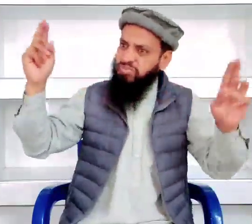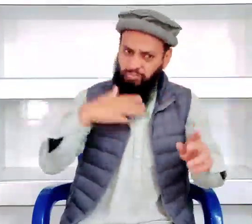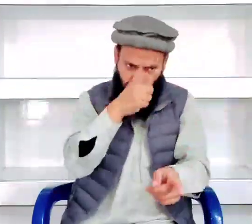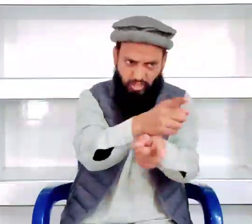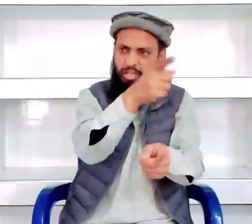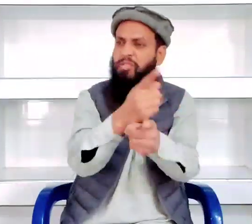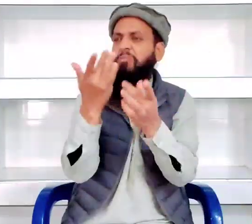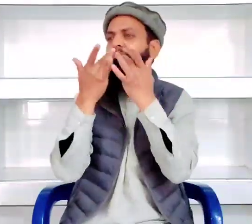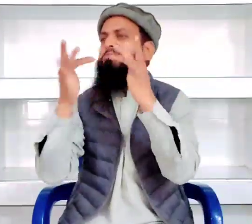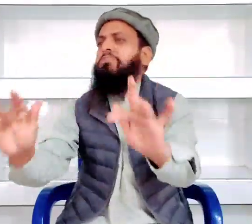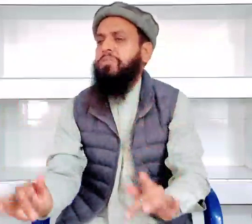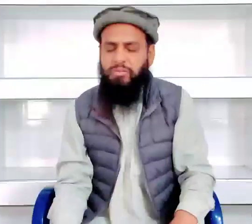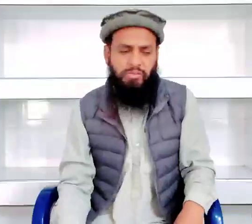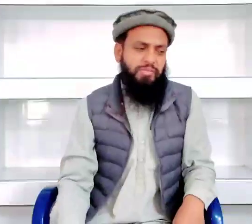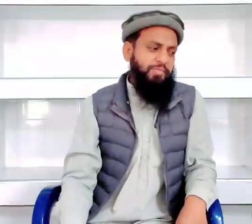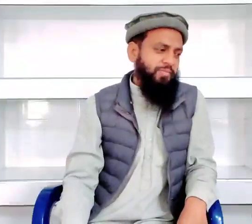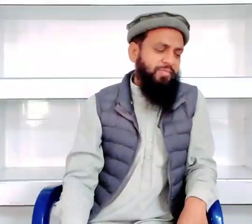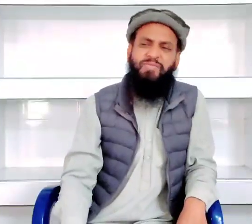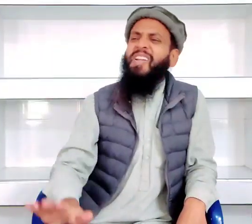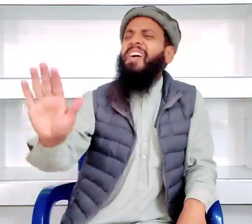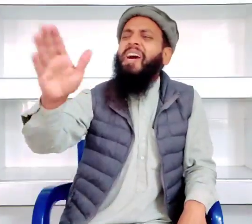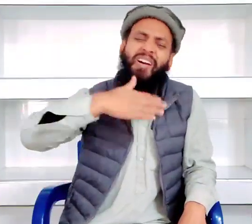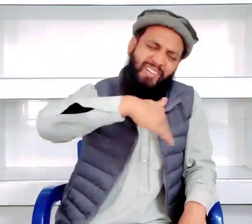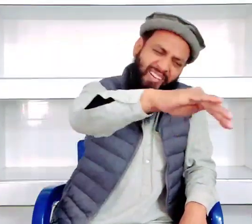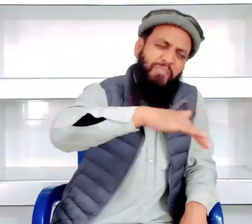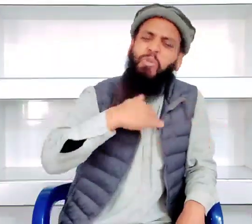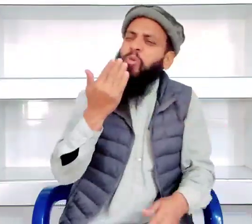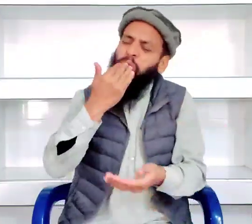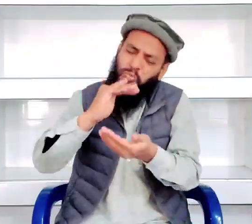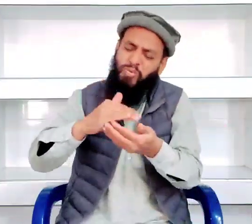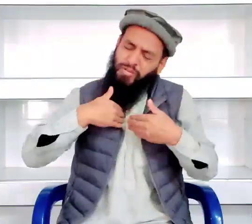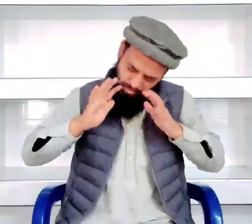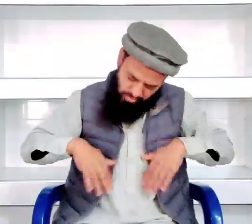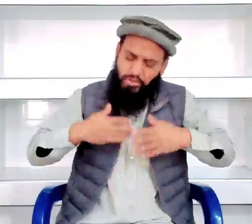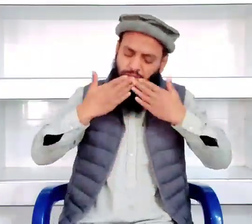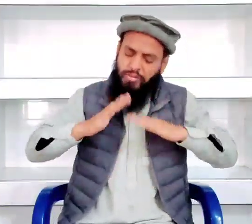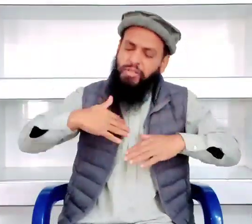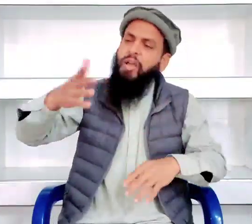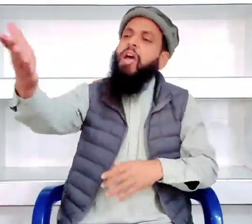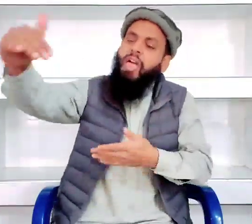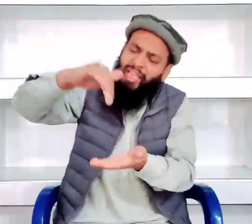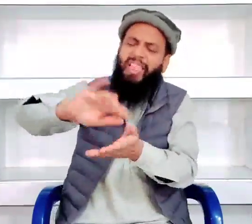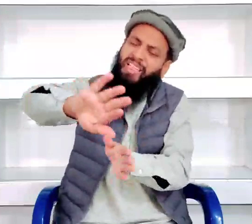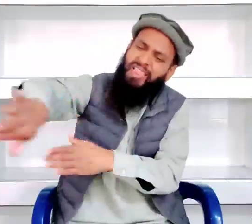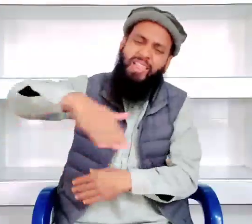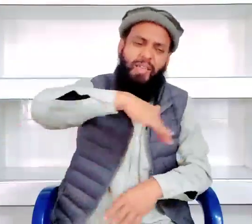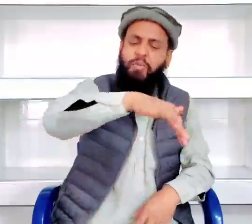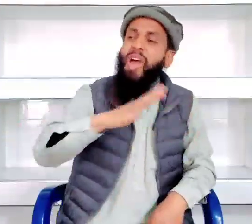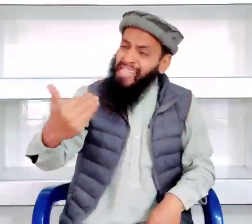کوئی یعنی منگنی کے اوپر کوئی دوسرا منگنی نہ کرے صحیح بخاری اور دیگر حدیثیاں اندر حدیثیاں کتابوں اندر روایات موجود ہیں